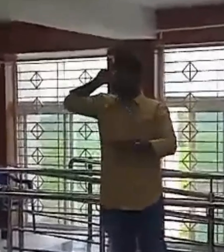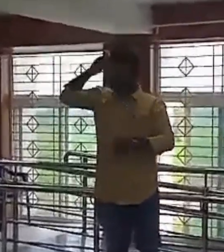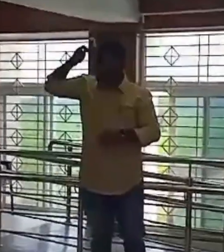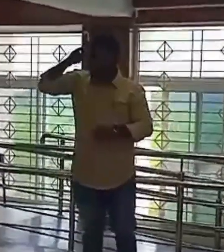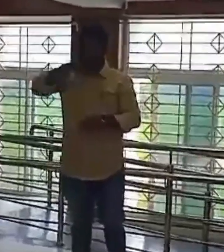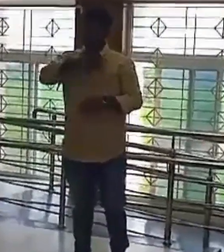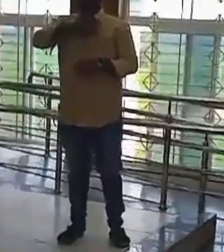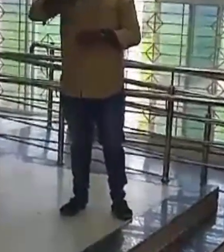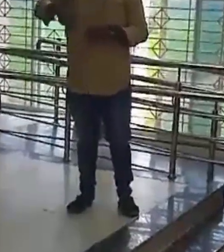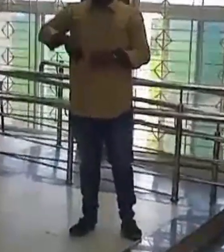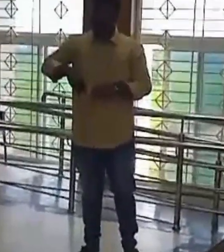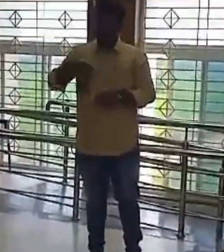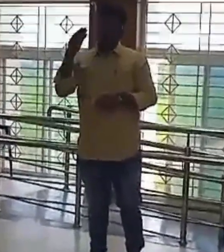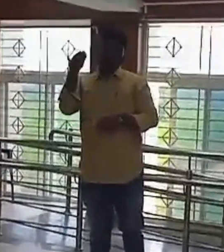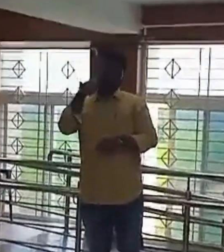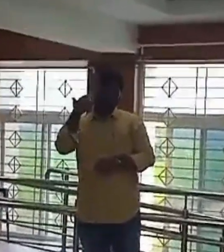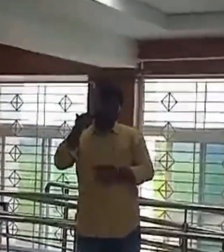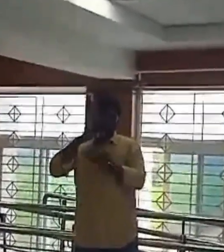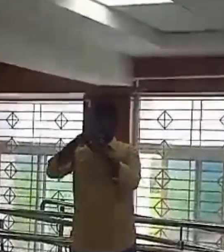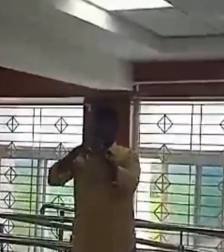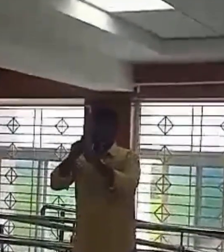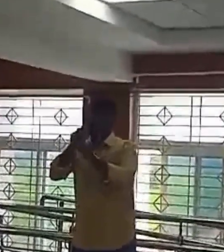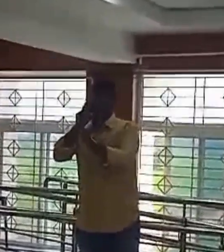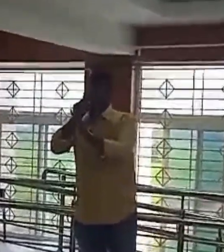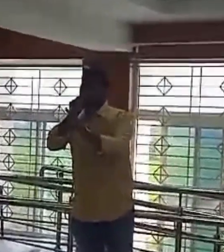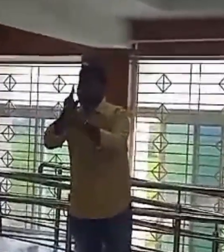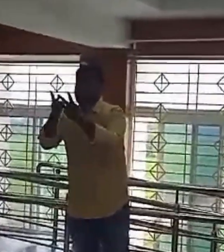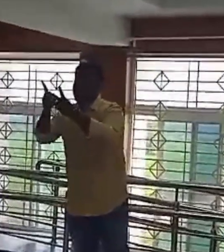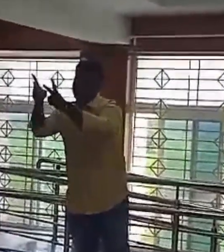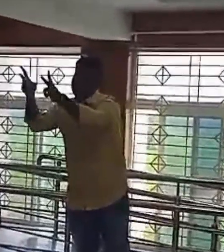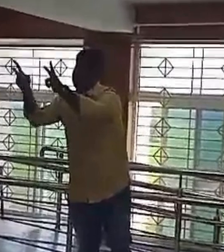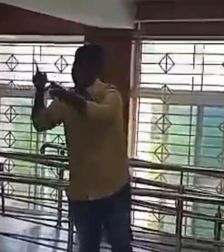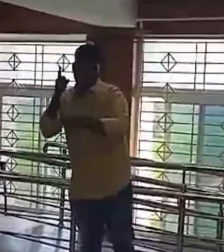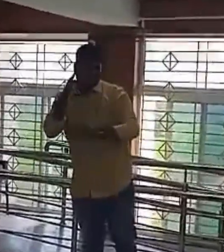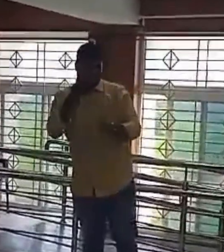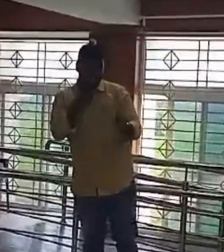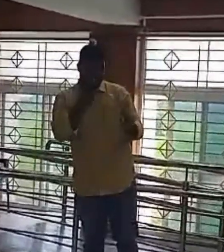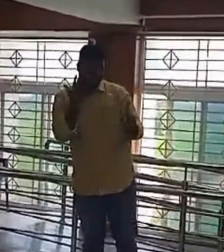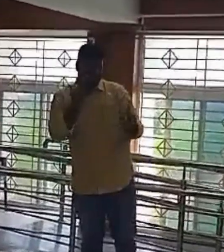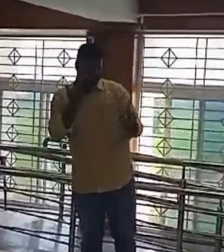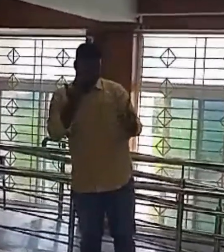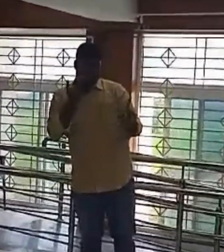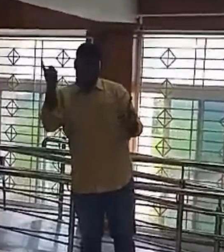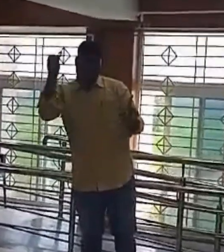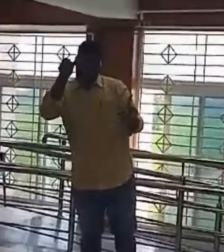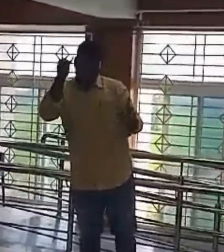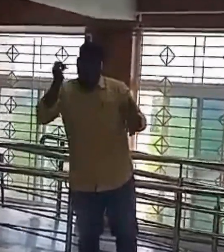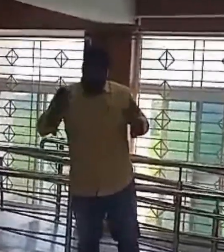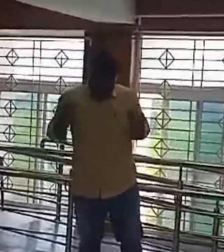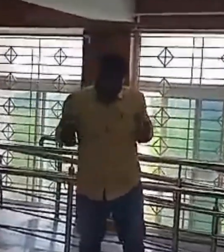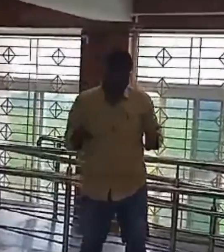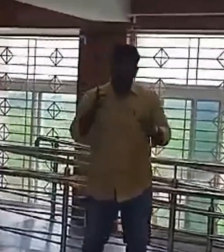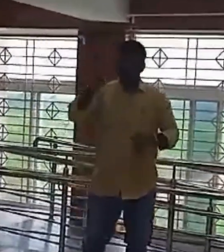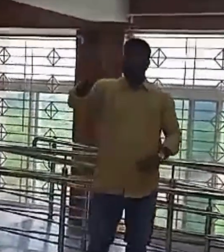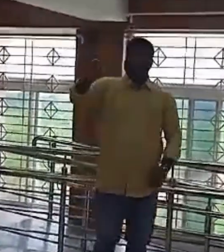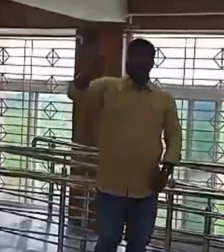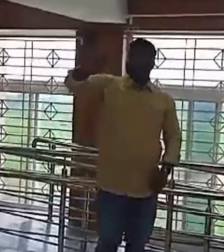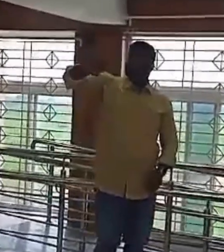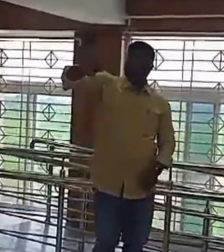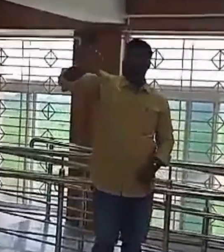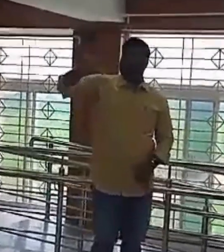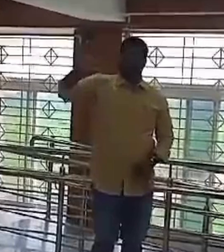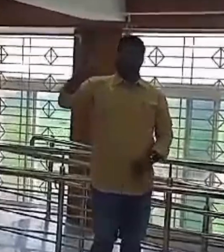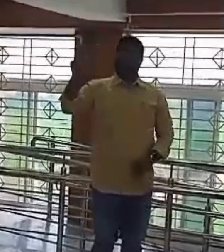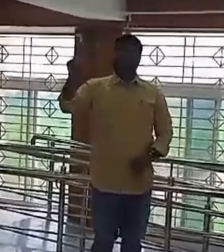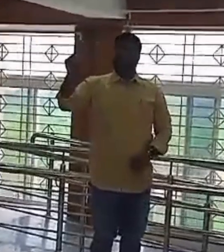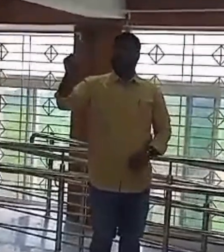ಲ್ಯಾಂಗ್ವೇಜ್ ಮಾತಾಡ್ತಾರೆ, ಏನು ವ್ಯರ್ಥ ಅಂತ ಕೇಳ್ತಾರೆ. ಕನ್ನಡ, ಹಿಂದಿ, ತೆಲುಗು, ಬೇರೆ ಬೇರೆ ಲ್ಯಾಂಗ್ವೇಜಲ್ಲೆಲ್ಲ ಮಾತಾಡ್ತಾರೆ. ನಾವು ಡೆಫ್ ನೋಡಿ ಸ್ಟಾರ್ಟ್